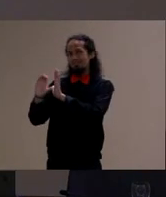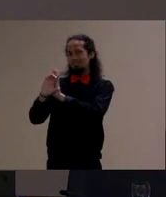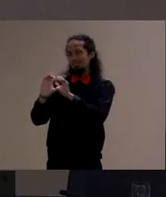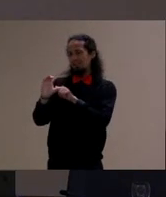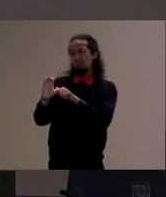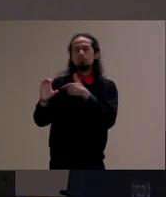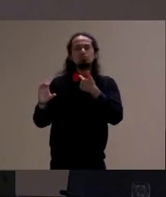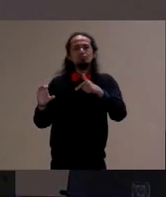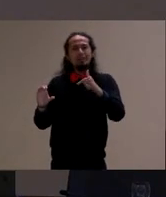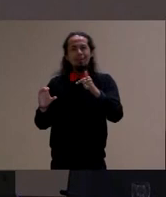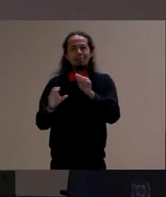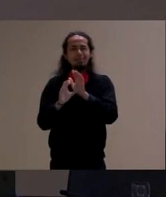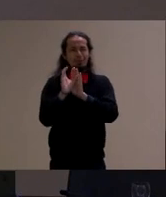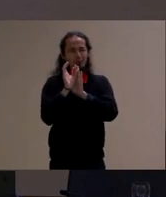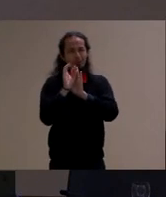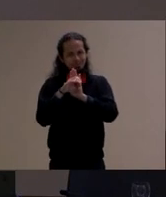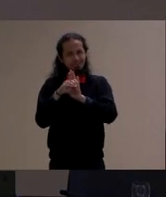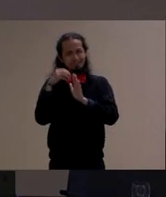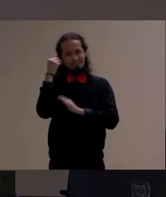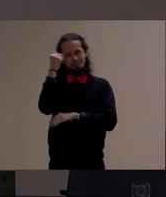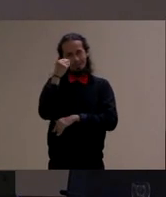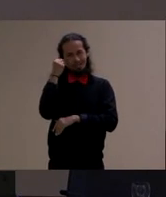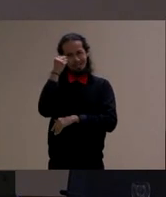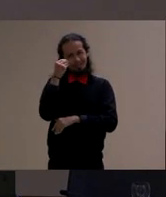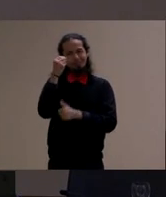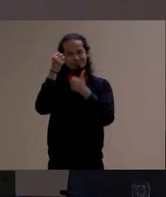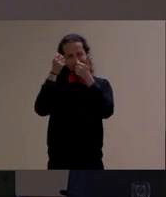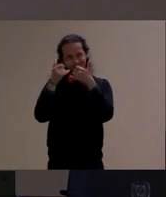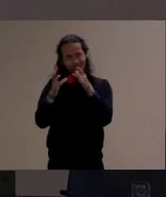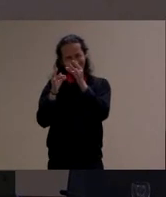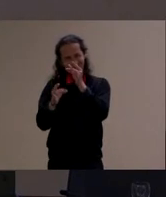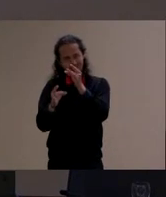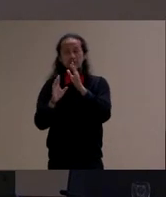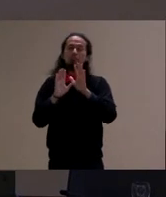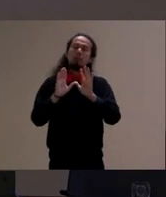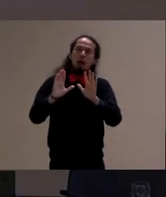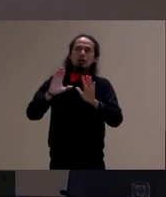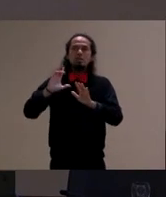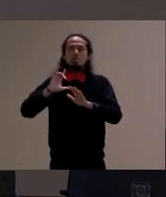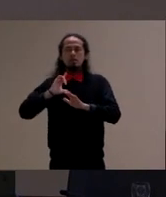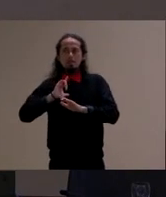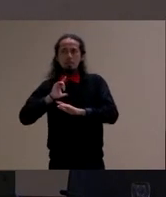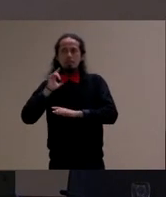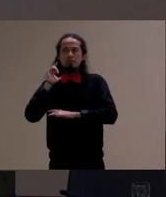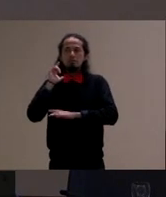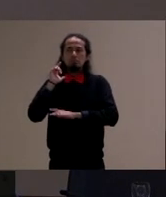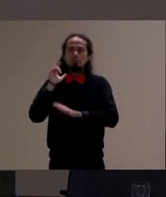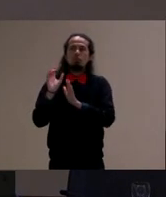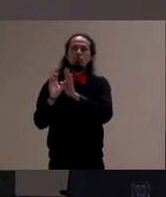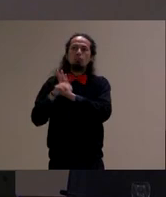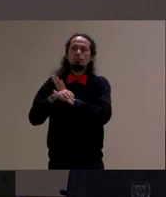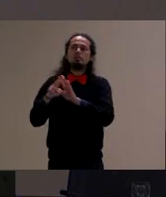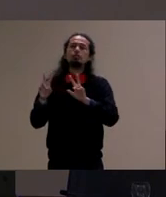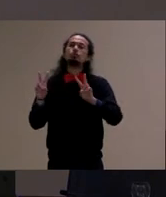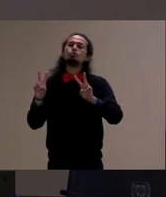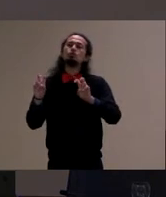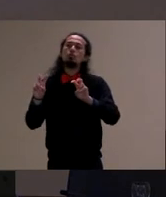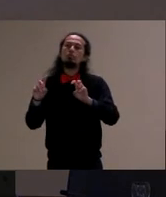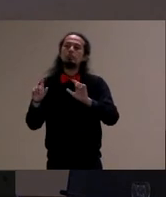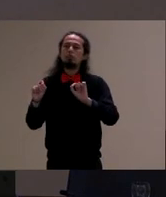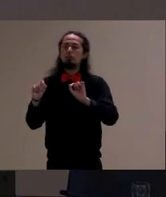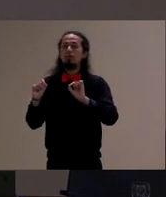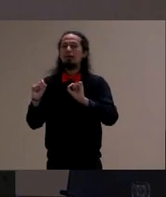de experiência mas a uma concepção presente né ah não ah um